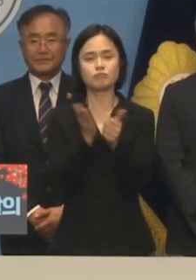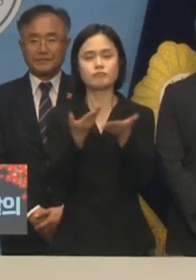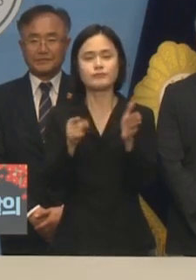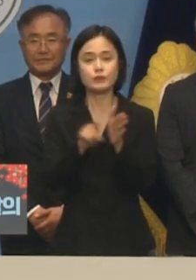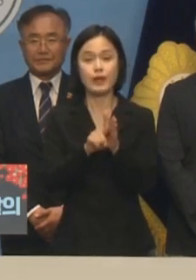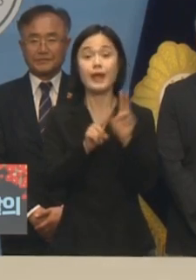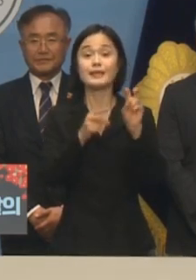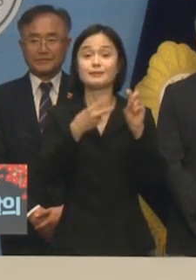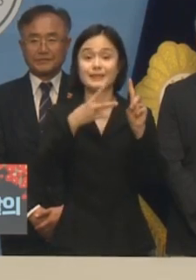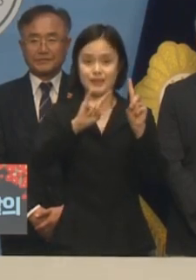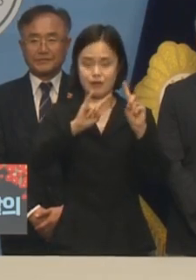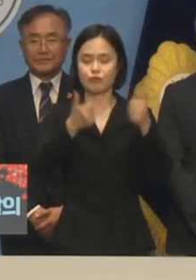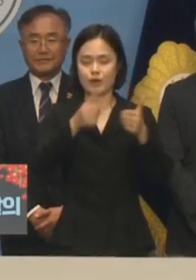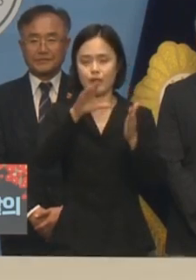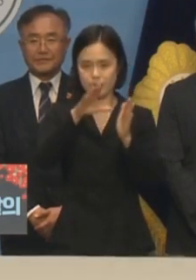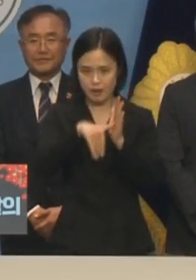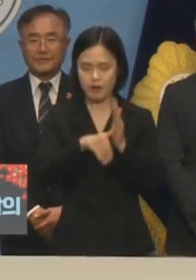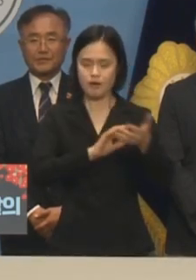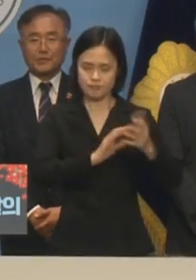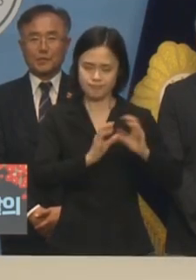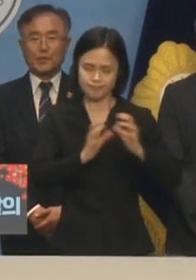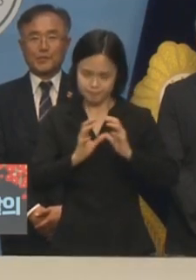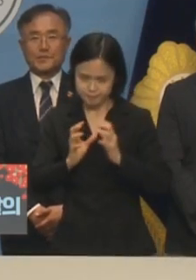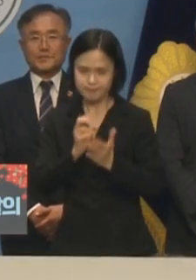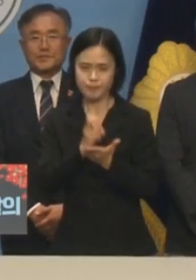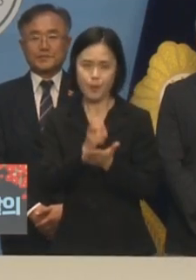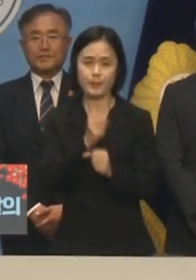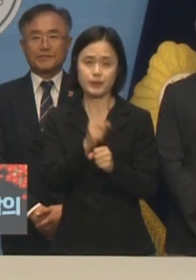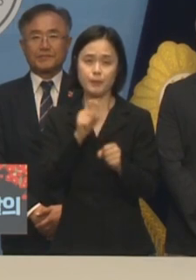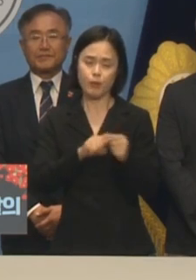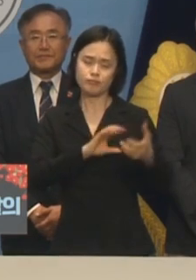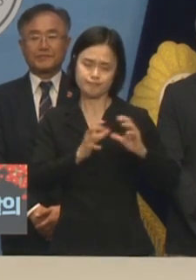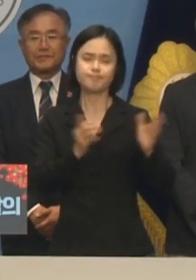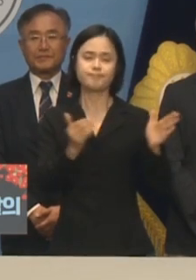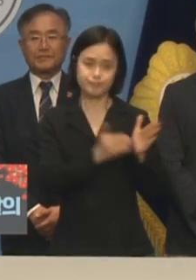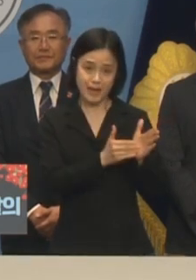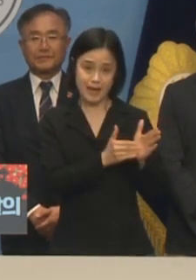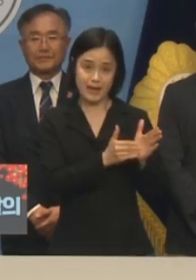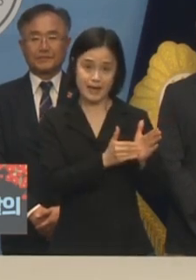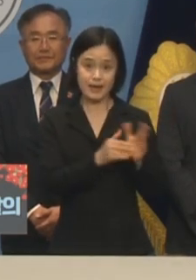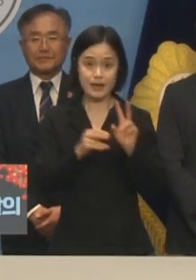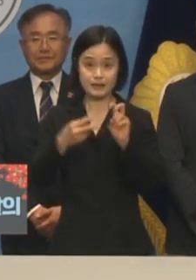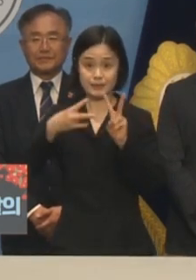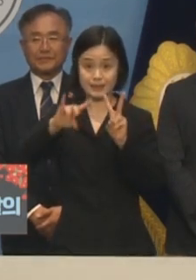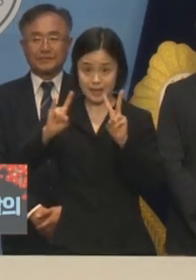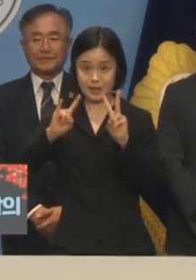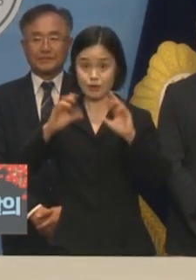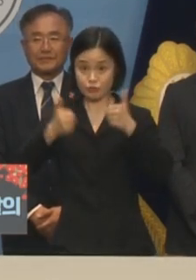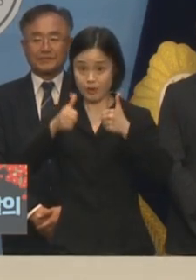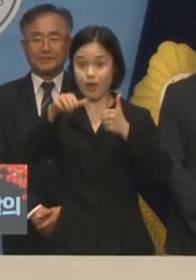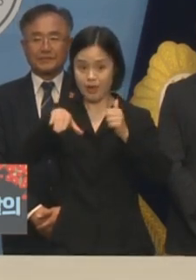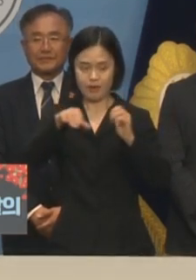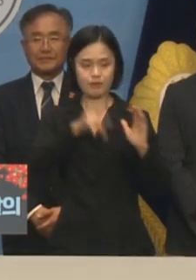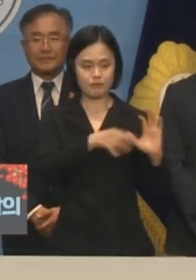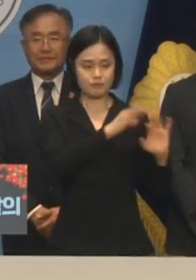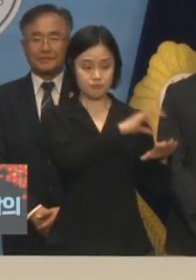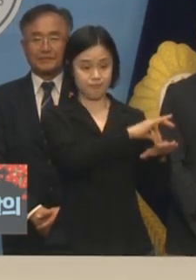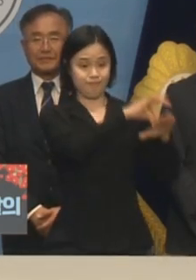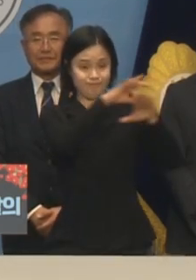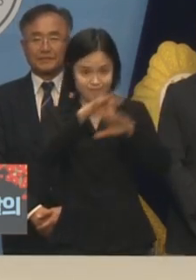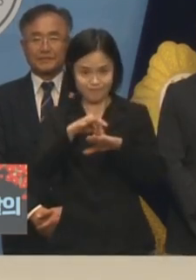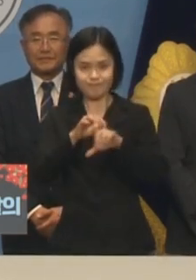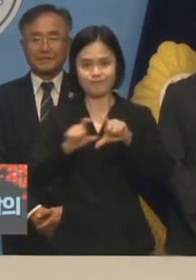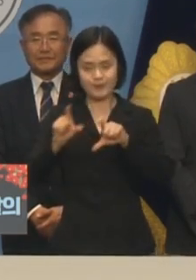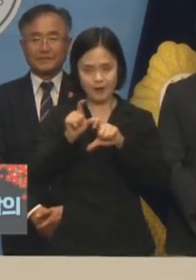있었습니다. 제22대 국회에서는 그 노력과 성과를 바탕으로 한 발짝 더